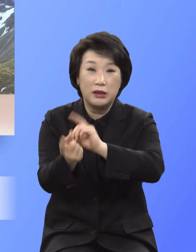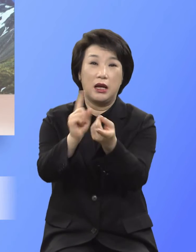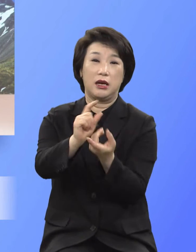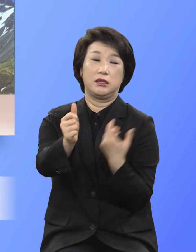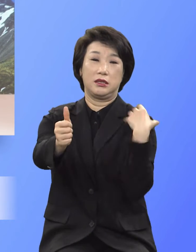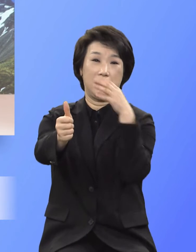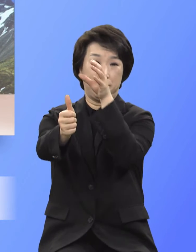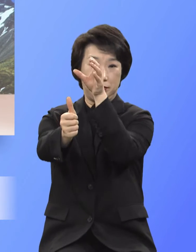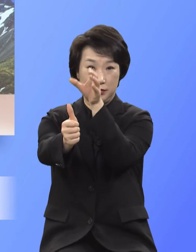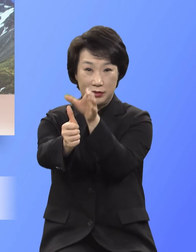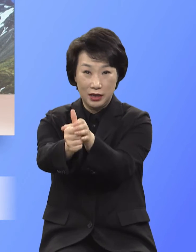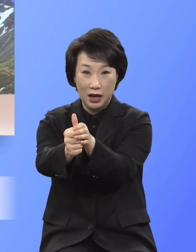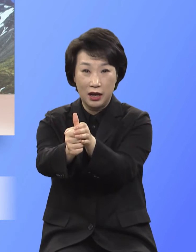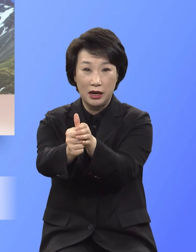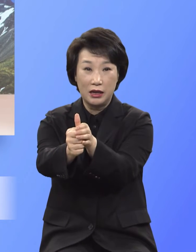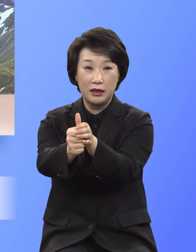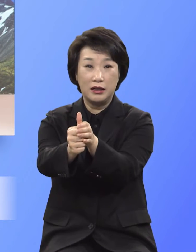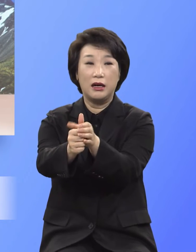그에게